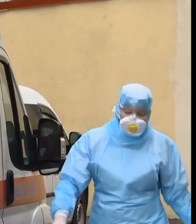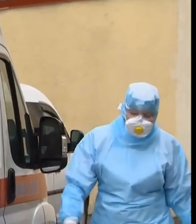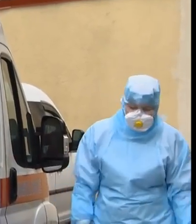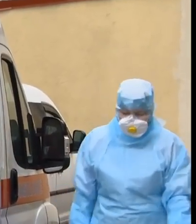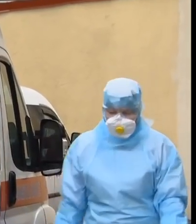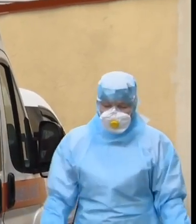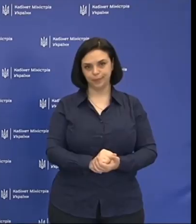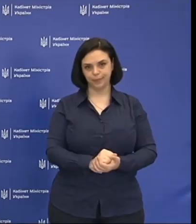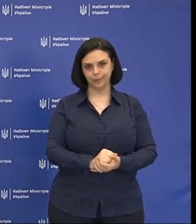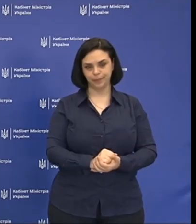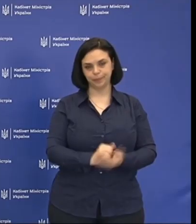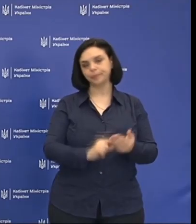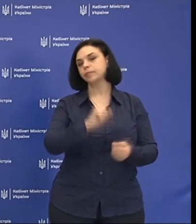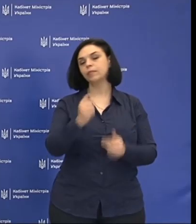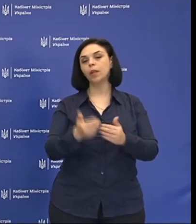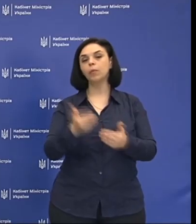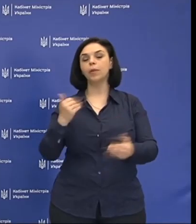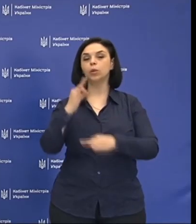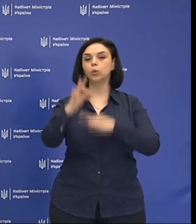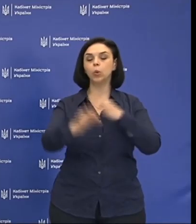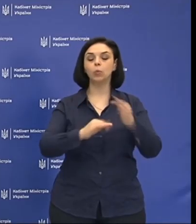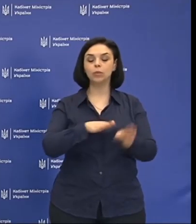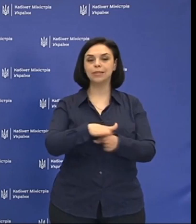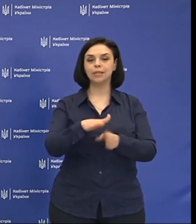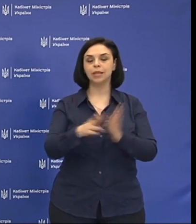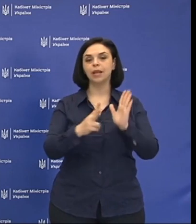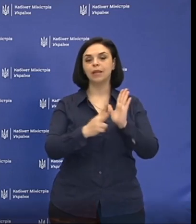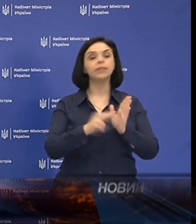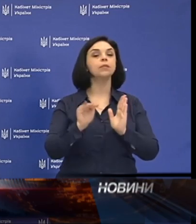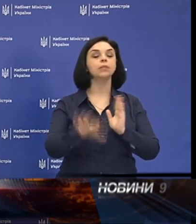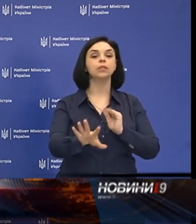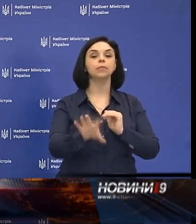Госпіталізували 112 осіб. За попередню добу здійснено